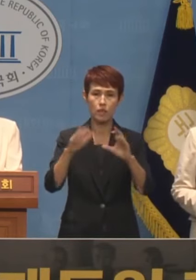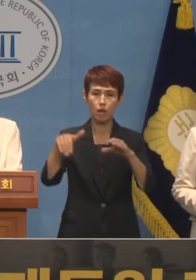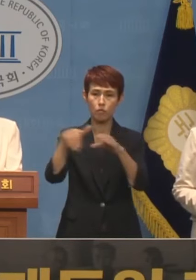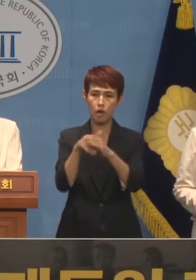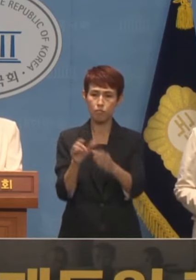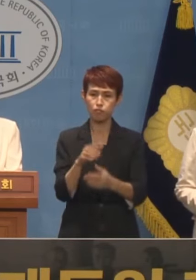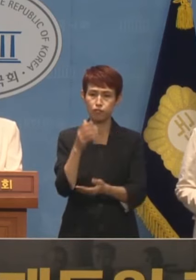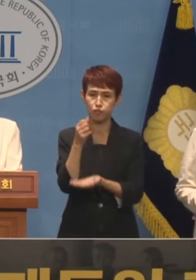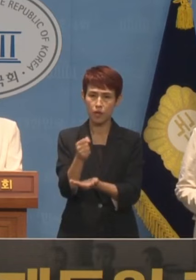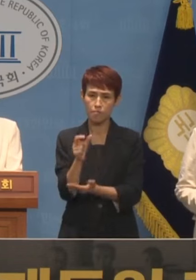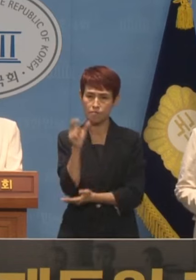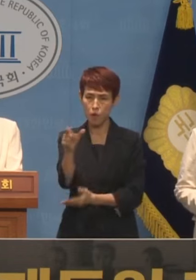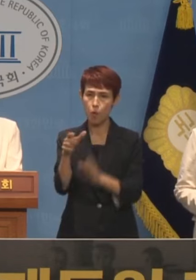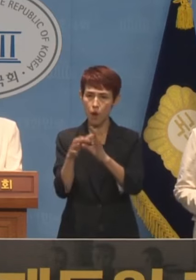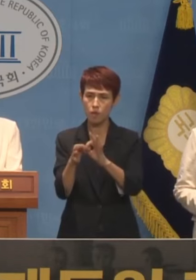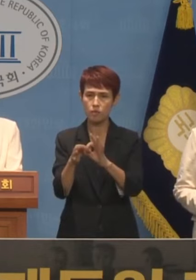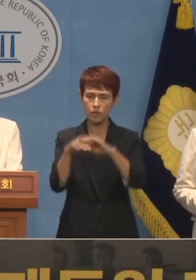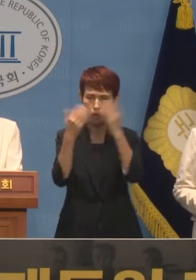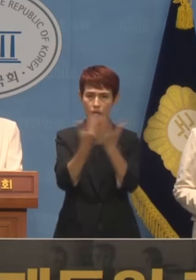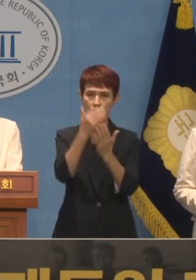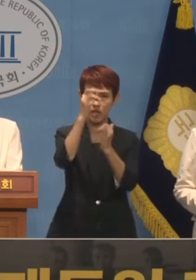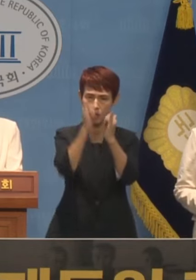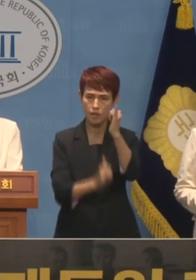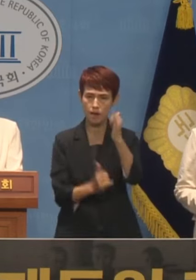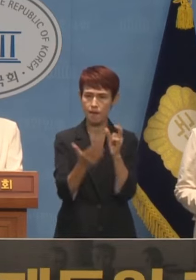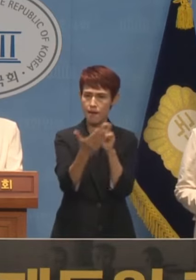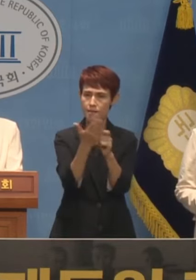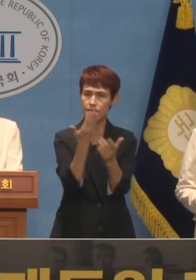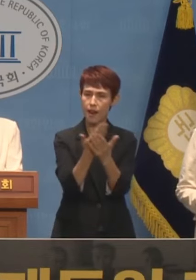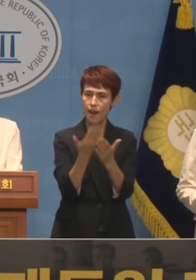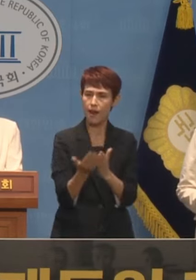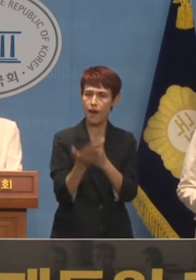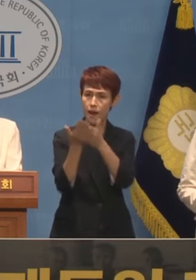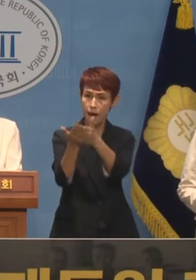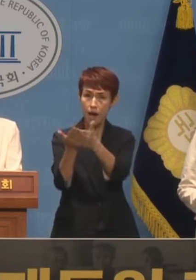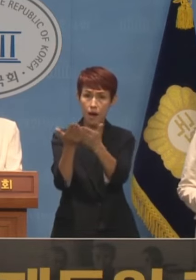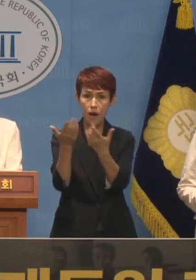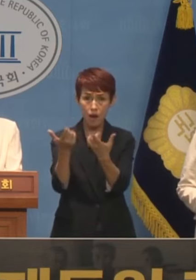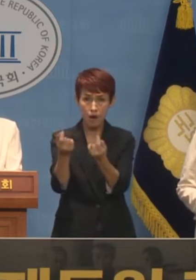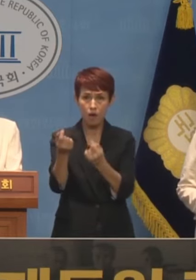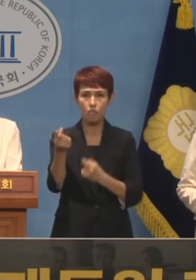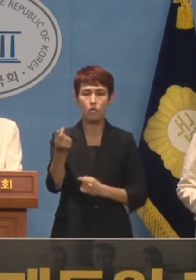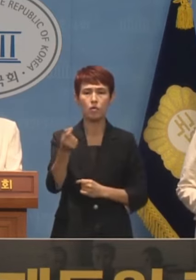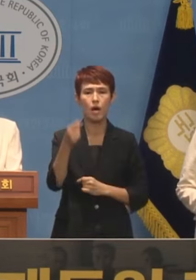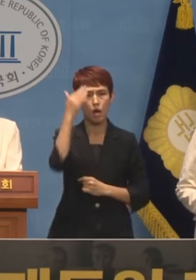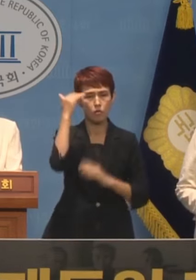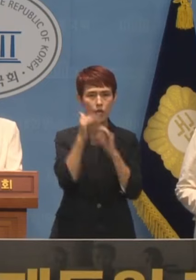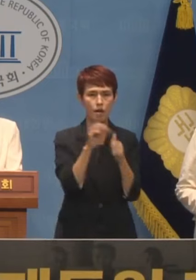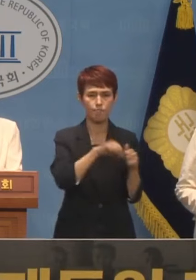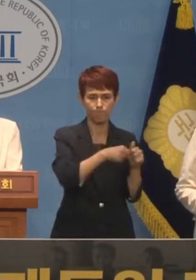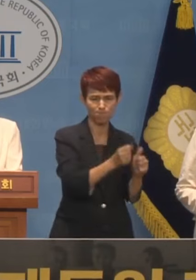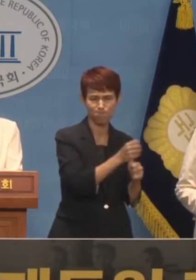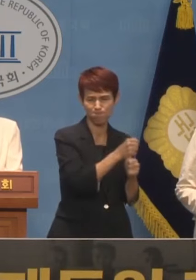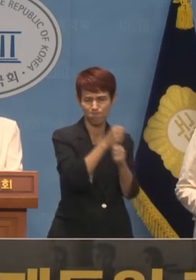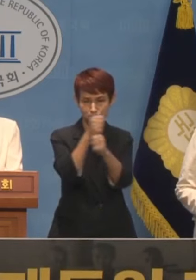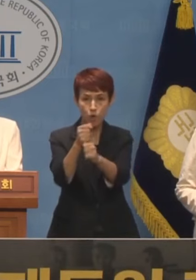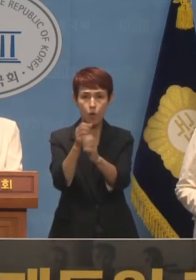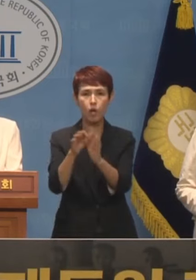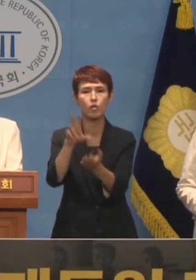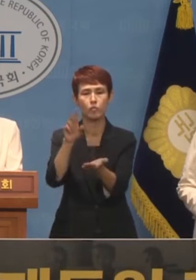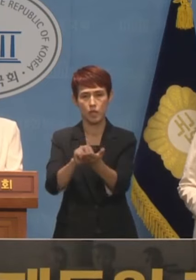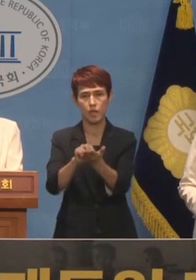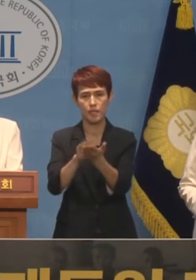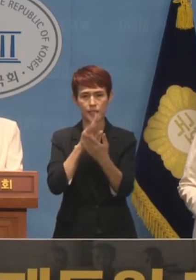전체 역사를 반영하라는 유네스코의 광고처럼 조선인 강제동원 문제에 대한 진실 규명과